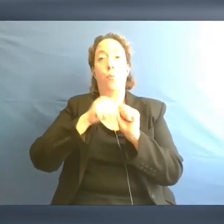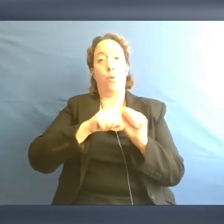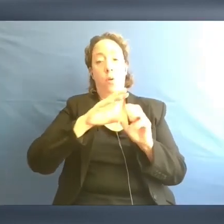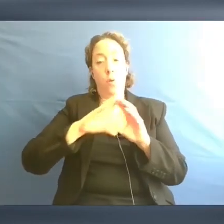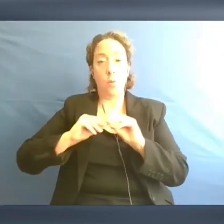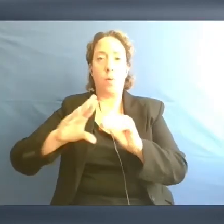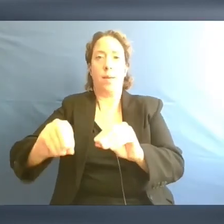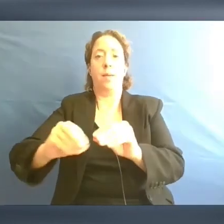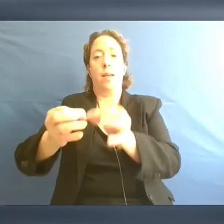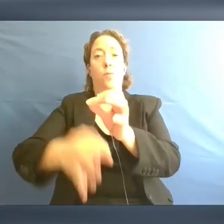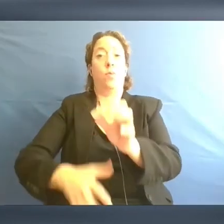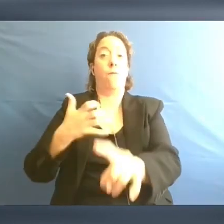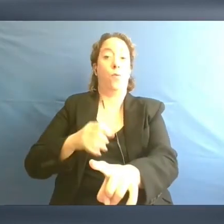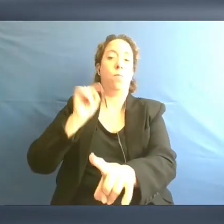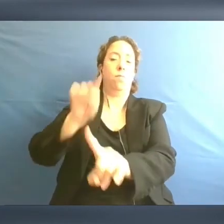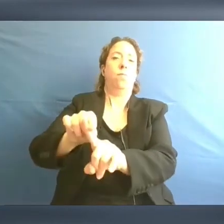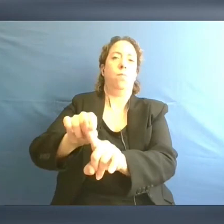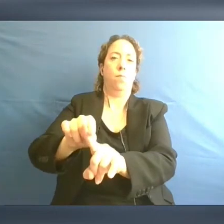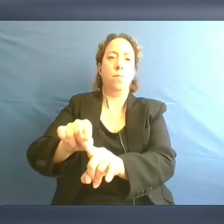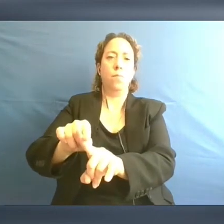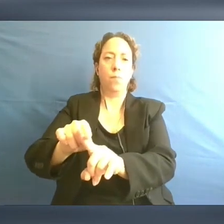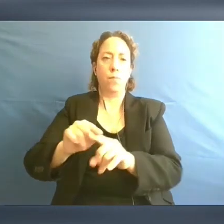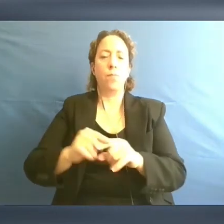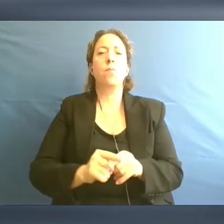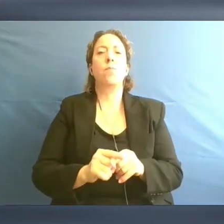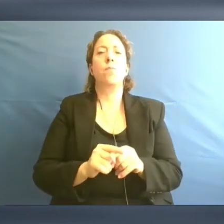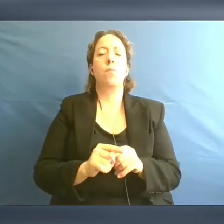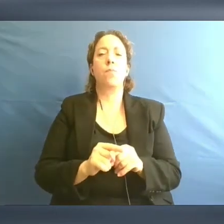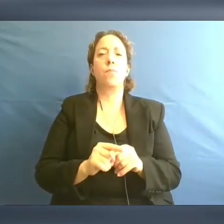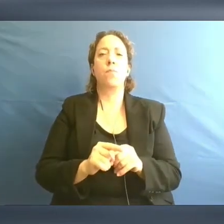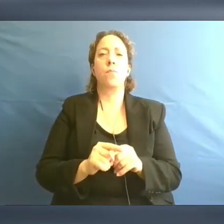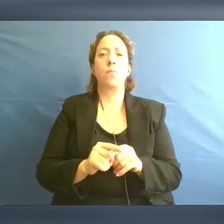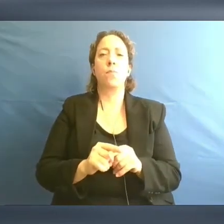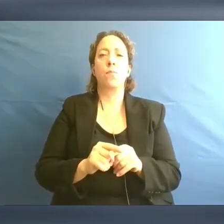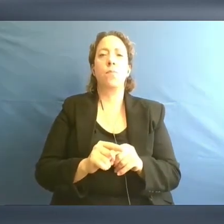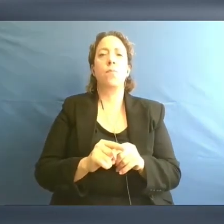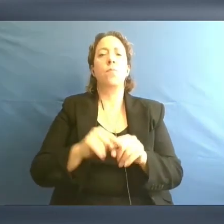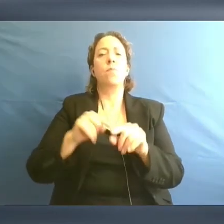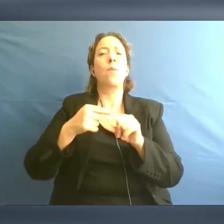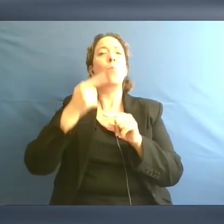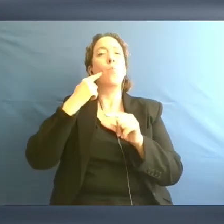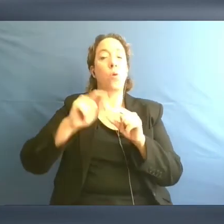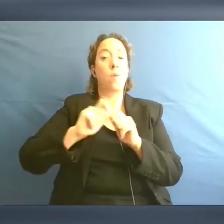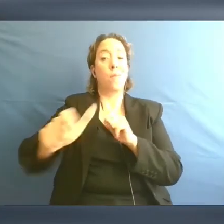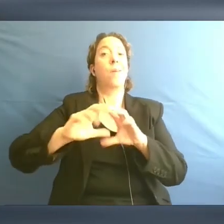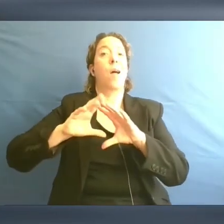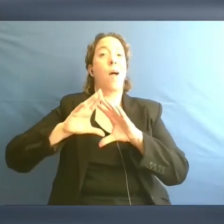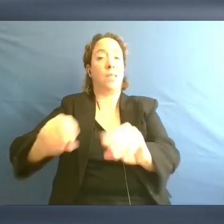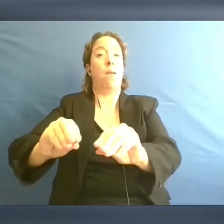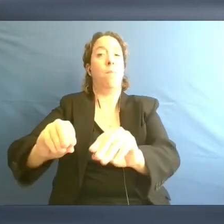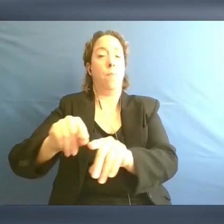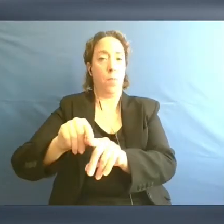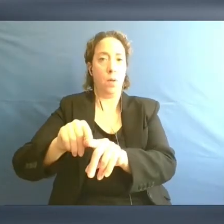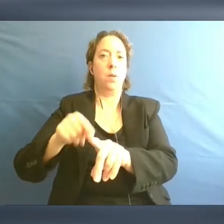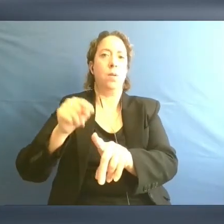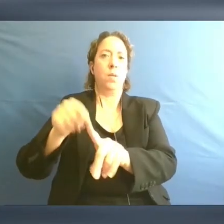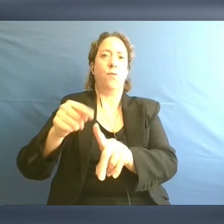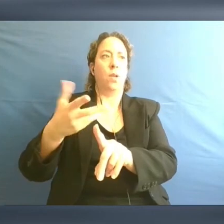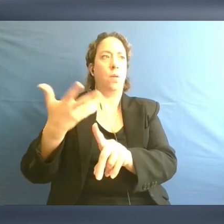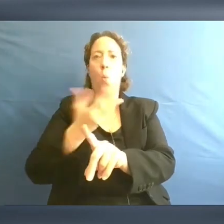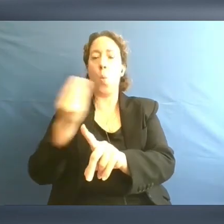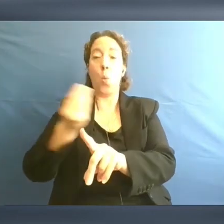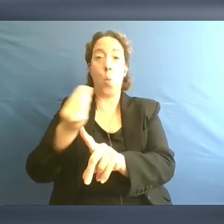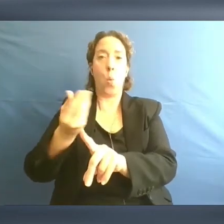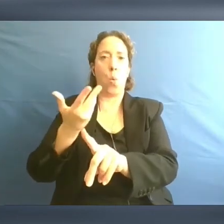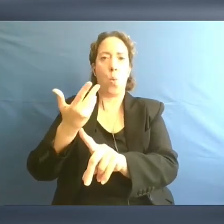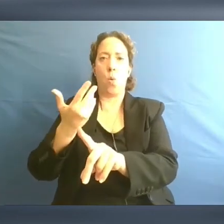résultat attendu, donc qui en anglais s'appelle expectation. L'applicabilité va indiquer où on doit regarder, donc